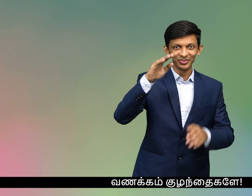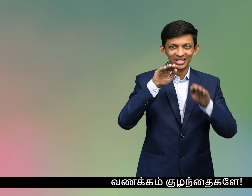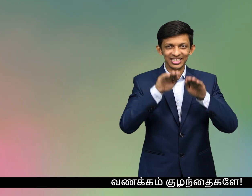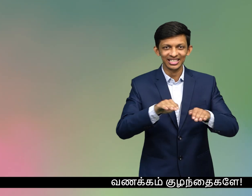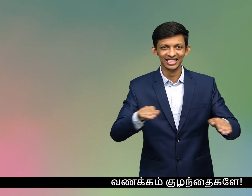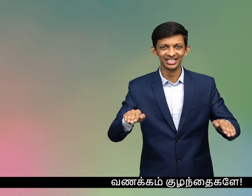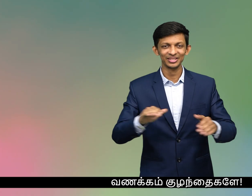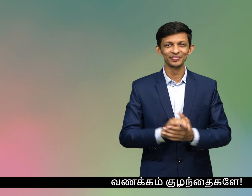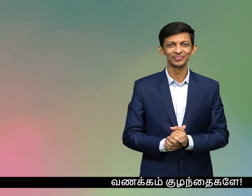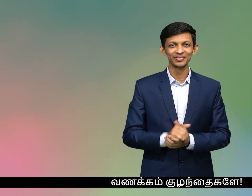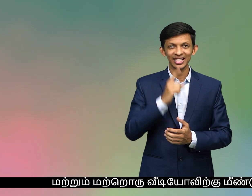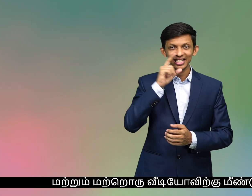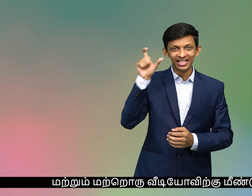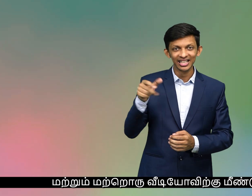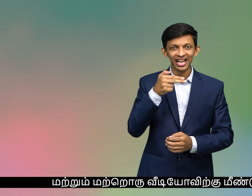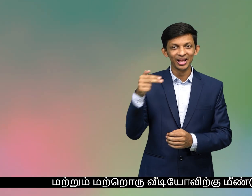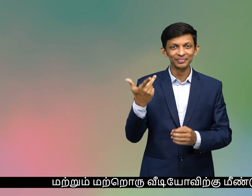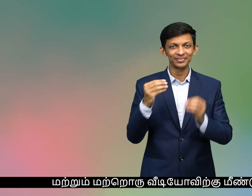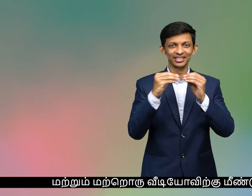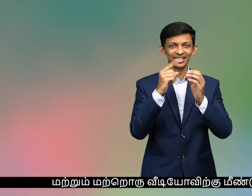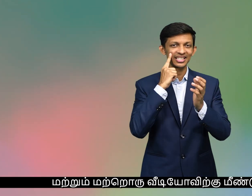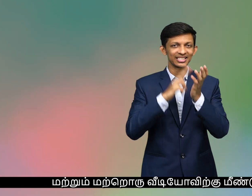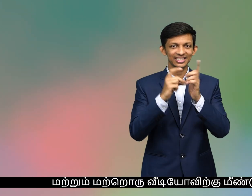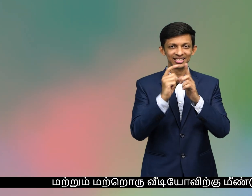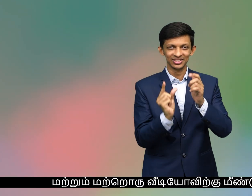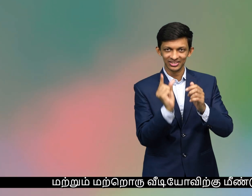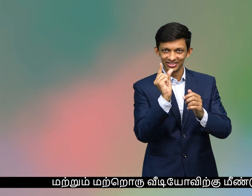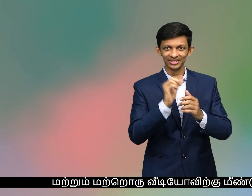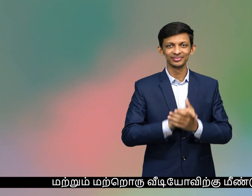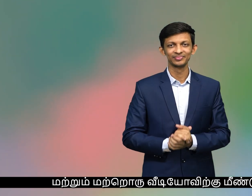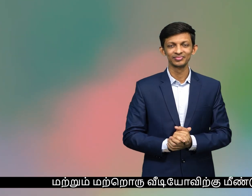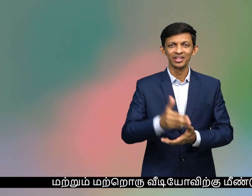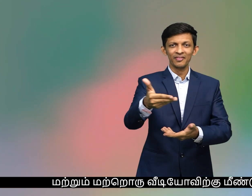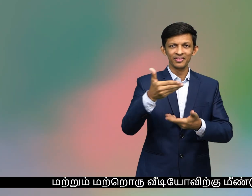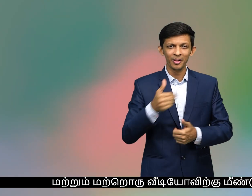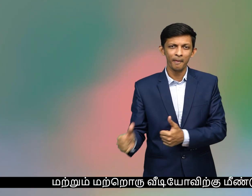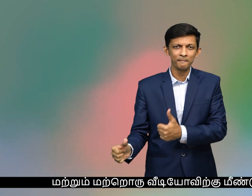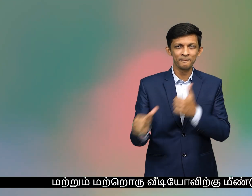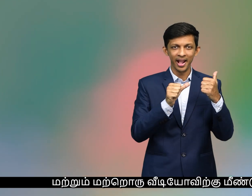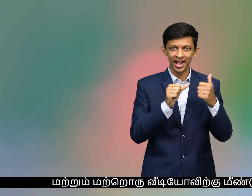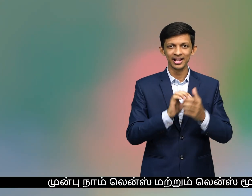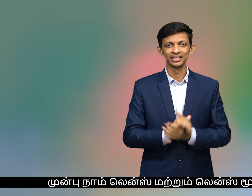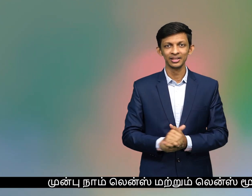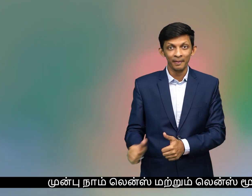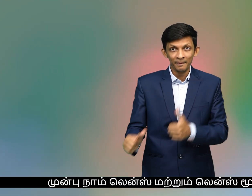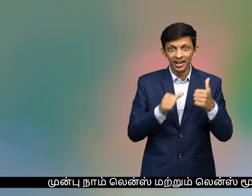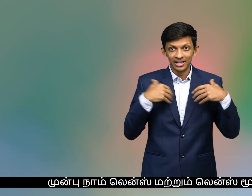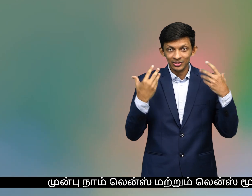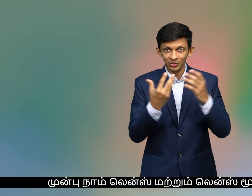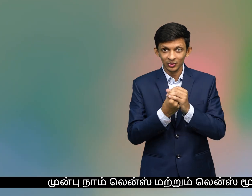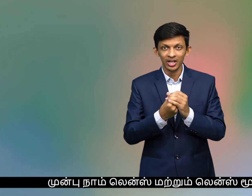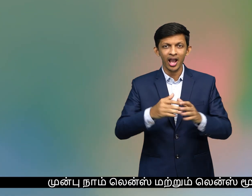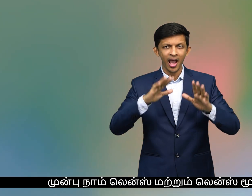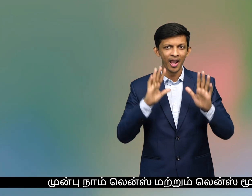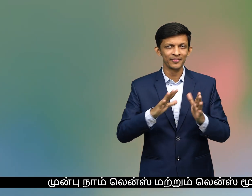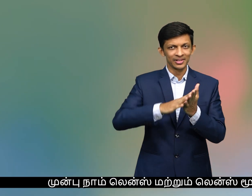வணக்கம் மாணவ செல்வங்களே மற்றும் மற்றொரு புதிய காணொளியை காண உங்களை மீண்டும் வரவேற்கிறேன். முன்பு நாம்